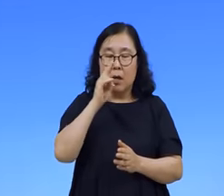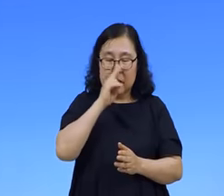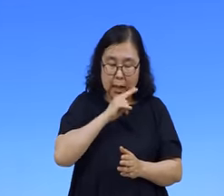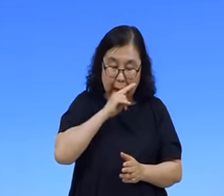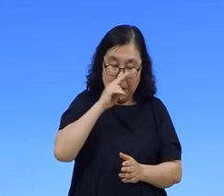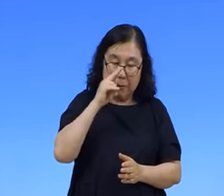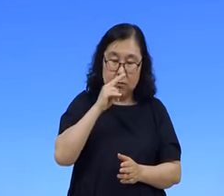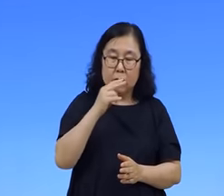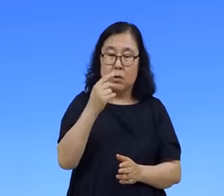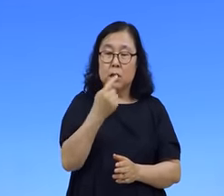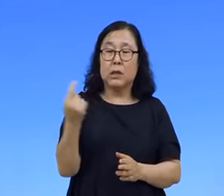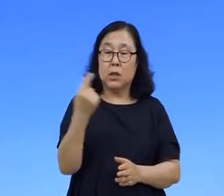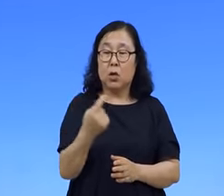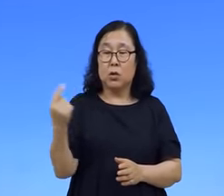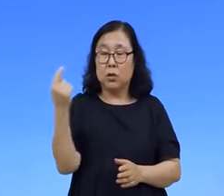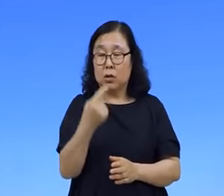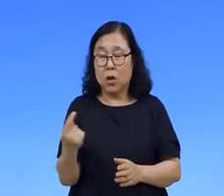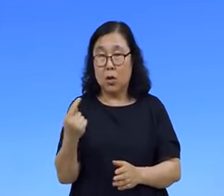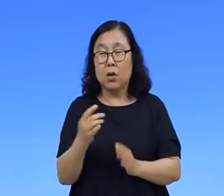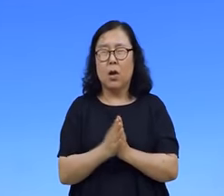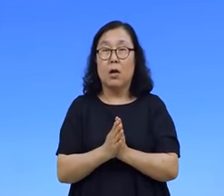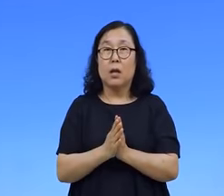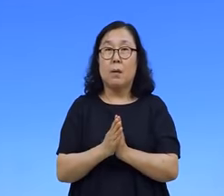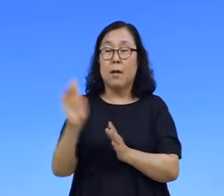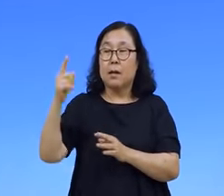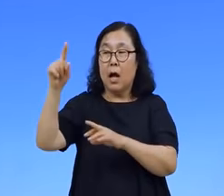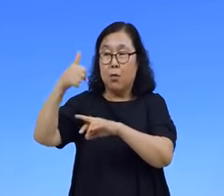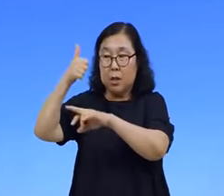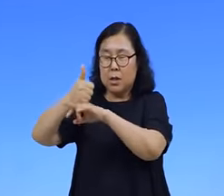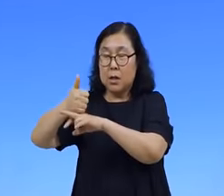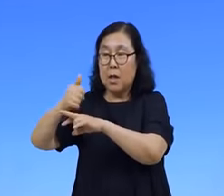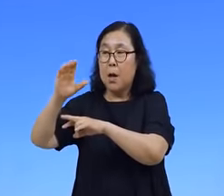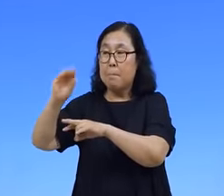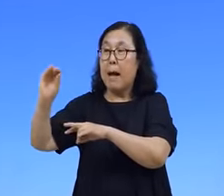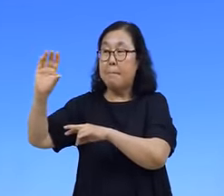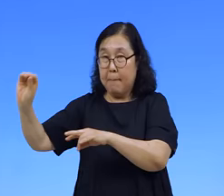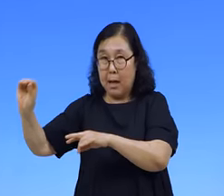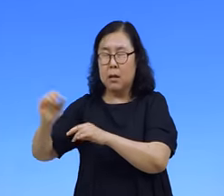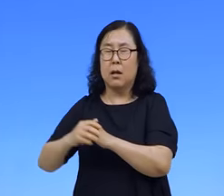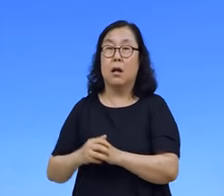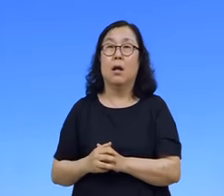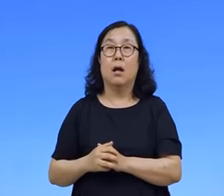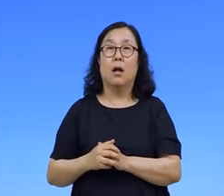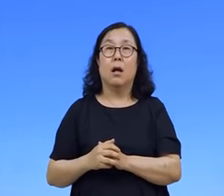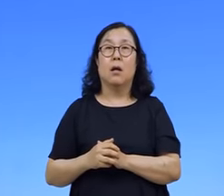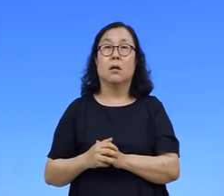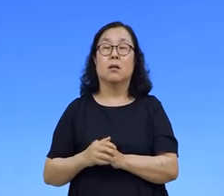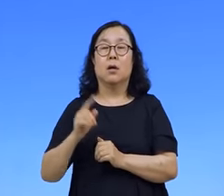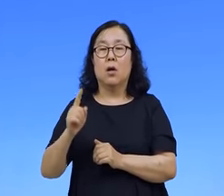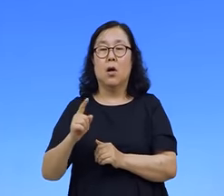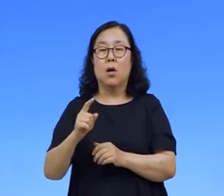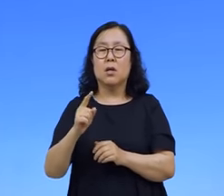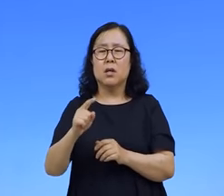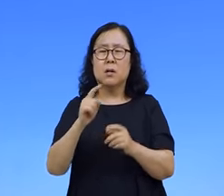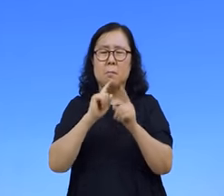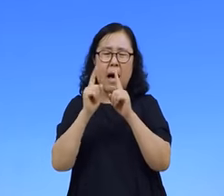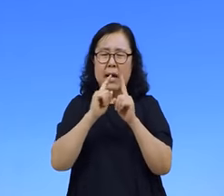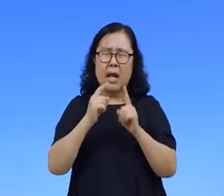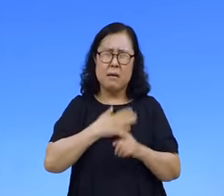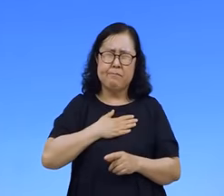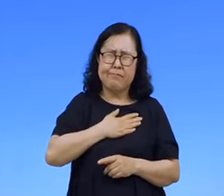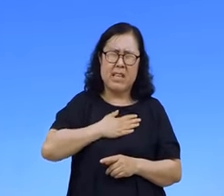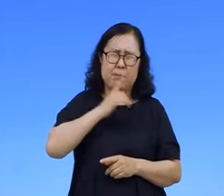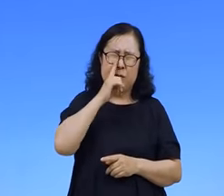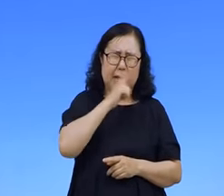사울은 천천히고 다윗은 만만이라고. 그래서 심히 노한 거예요. 그리고 그 말이 불쾌했습니다. 너무 이해가 돼요.